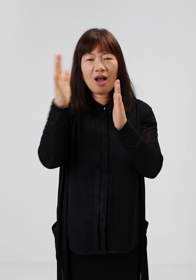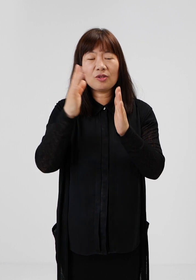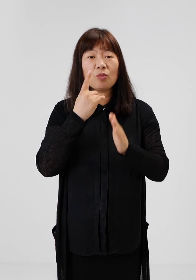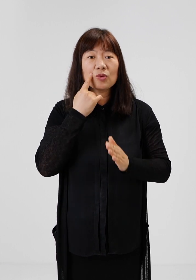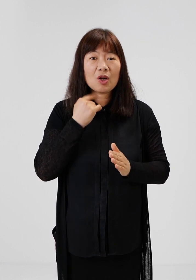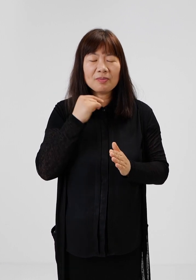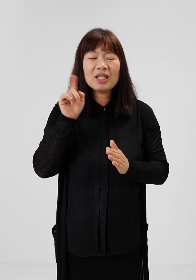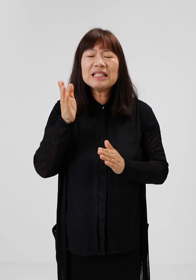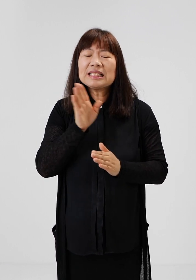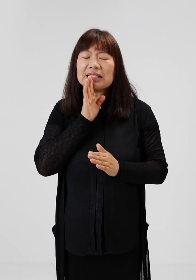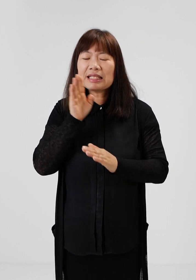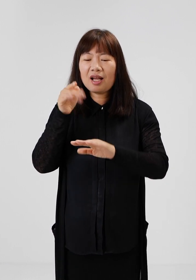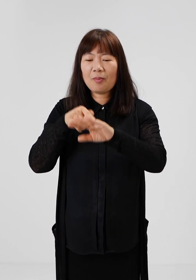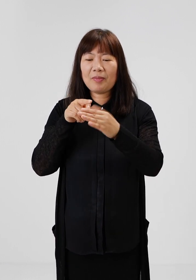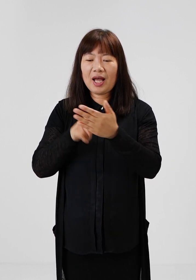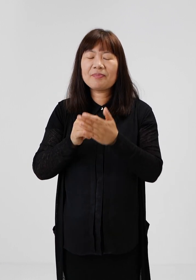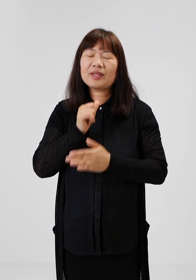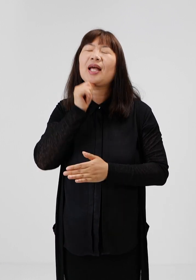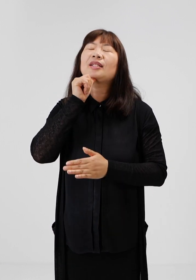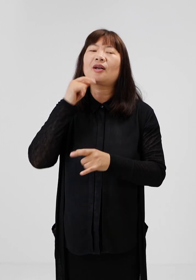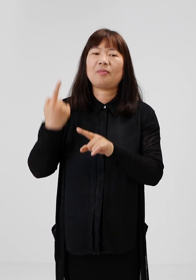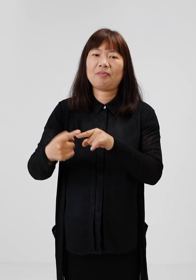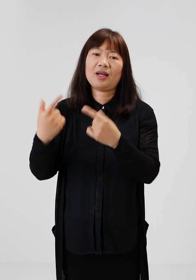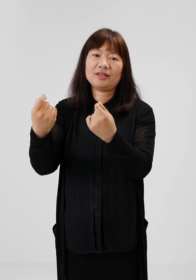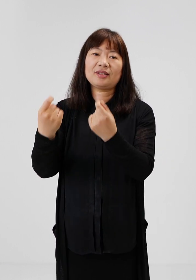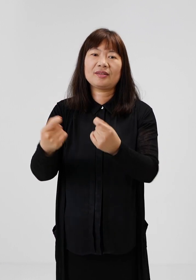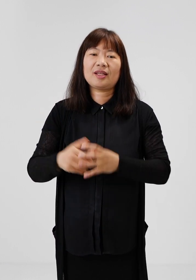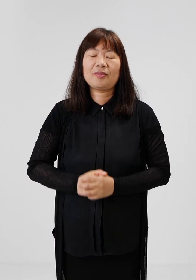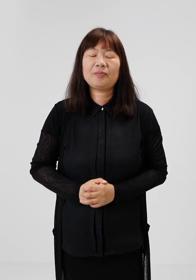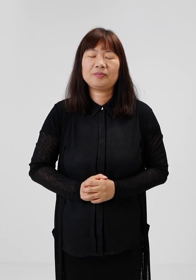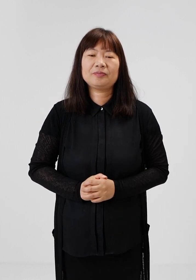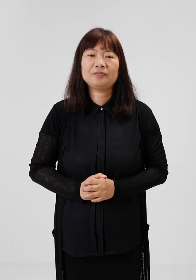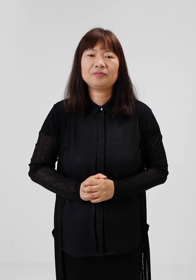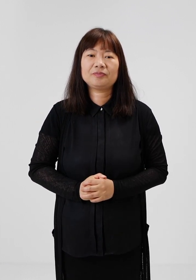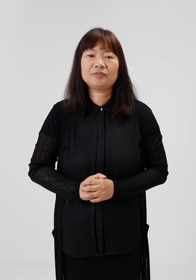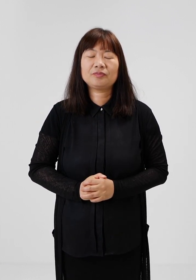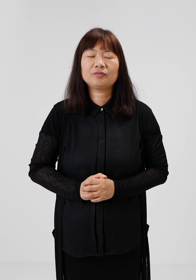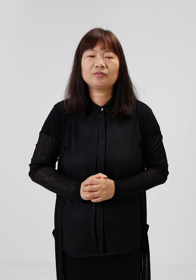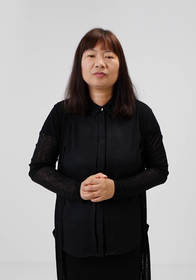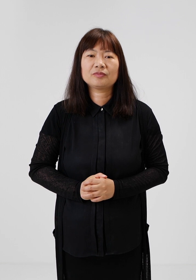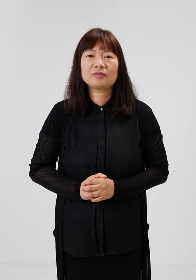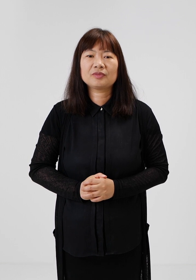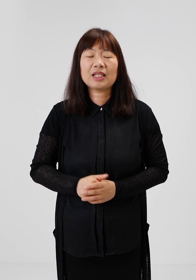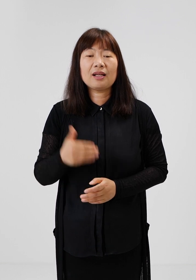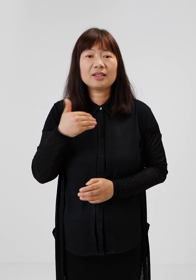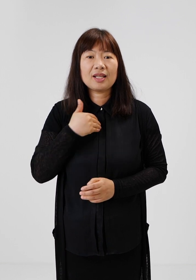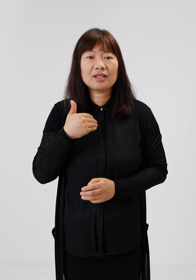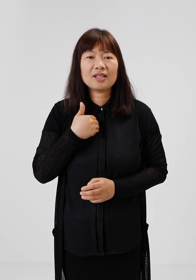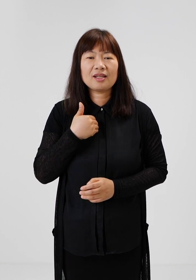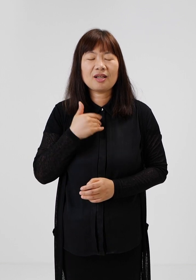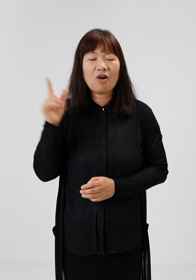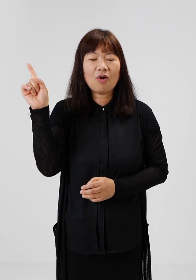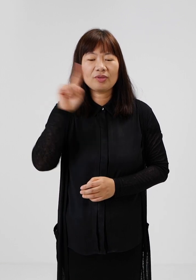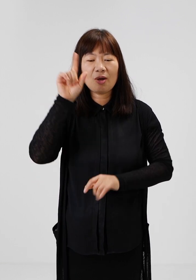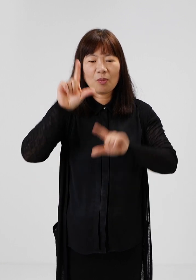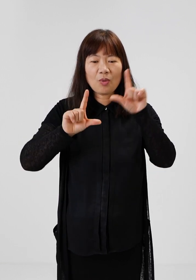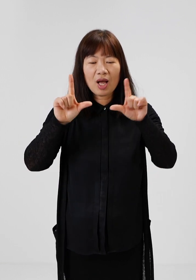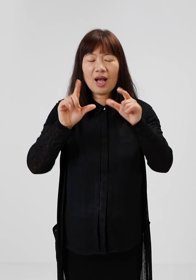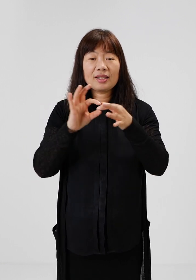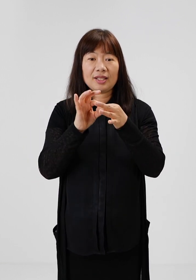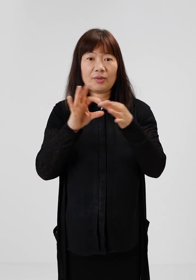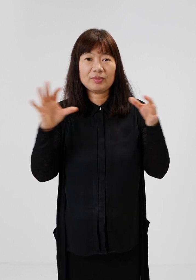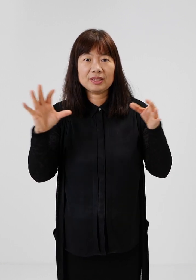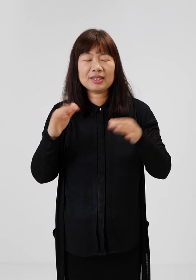가난한 겁니다. 진짜 가난한 겁니다. 그거는. 그런 게 부러움이 대상이 되어서는 안 되고, 내가 어떤 모양으로